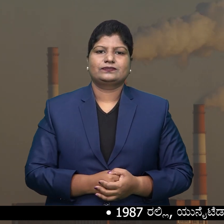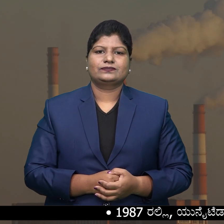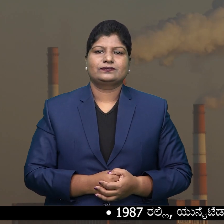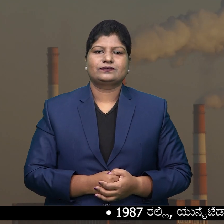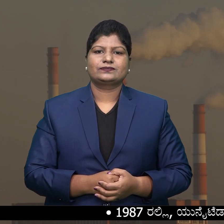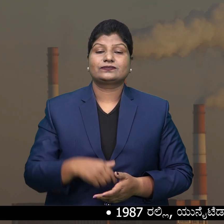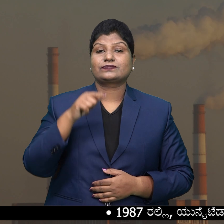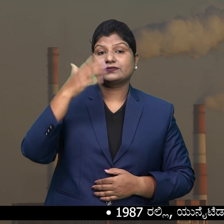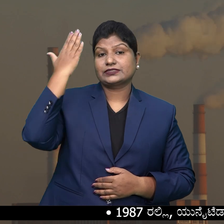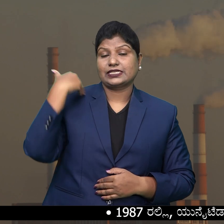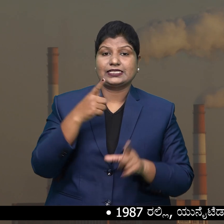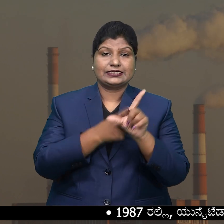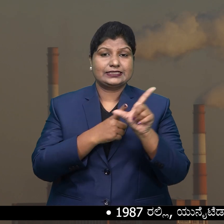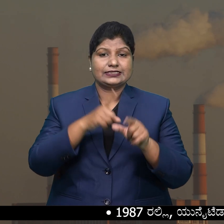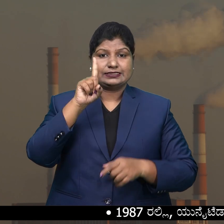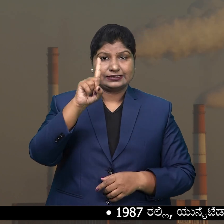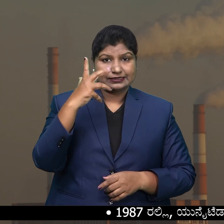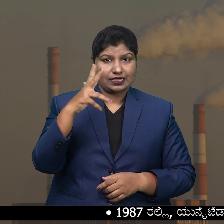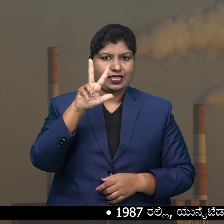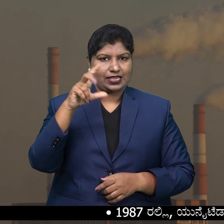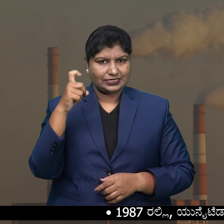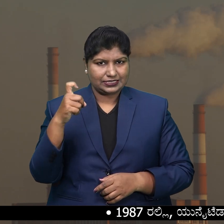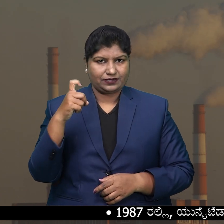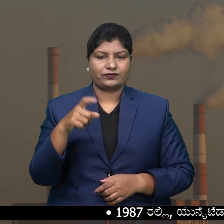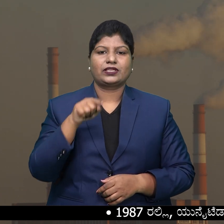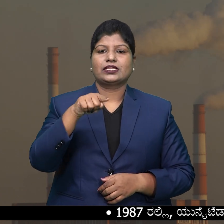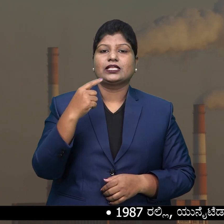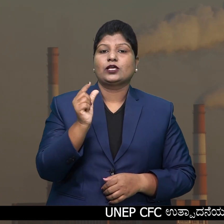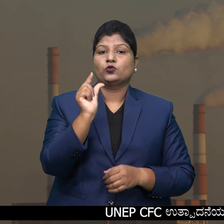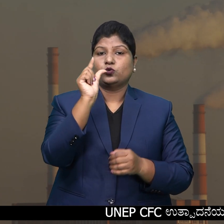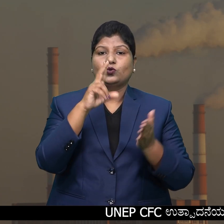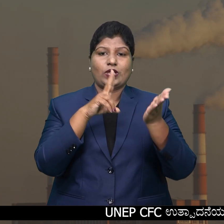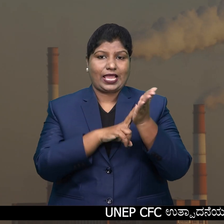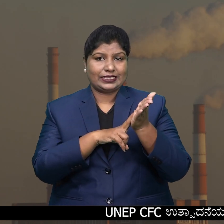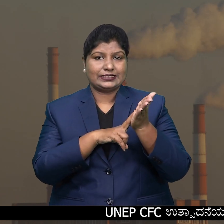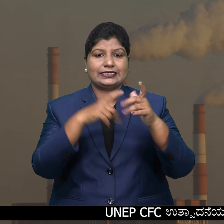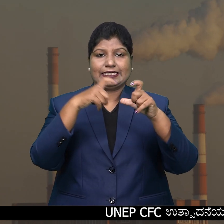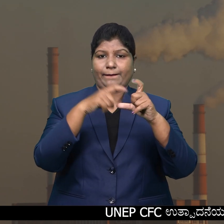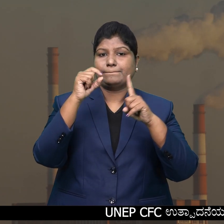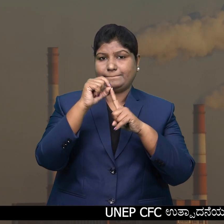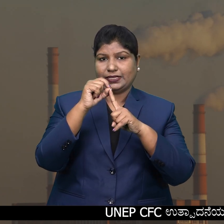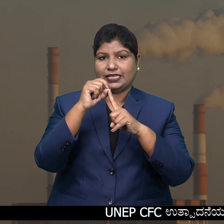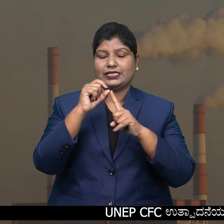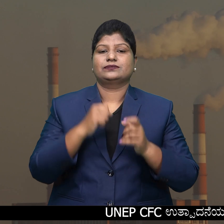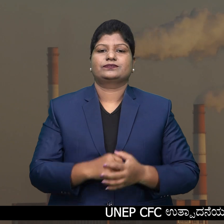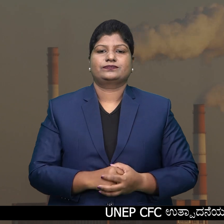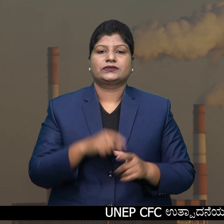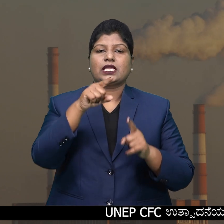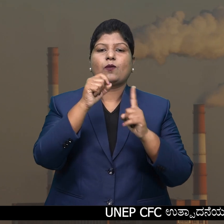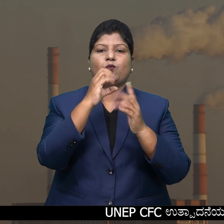ಸಾವಿರದ 1987ರಲ್ಲಿ ಯುನೈಟೆಡ್ ನೇಷನ್ಸ್ ಎನ್ವಿರಾನ್ಮೆಂಟ್ ಪ್ರೋಗ್ರಾಂ ಯುಎನ್ಇಪಿ ಸಿಎಫ್ಸಿ ಉತ್ಪಾದನೆಯನ್ನ ಕಡಿಮೆ ಮಾಡಲು